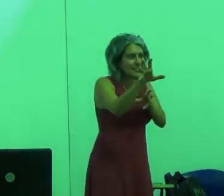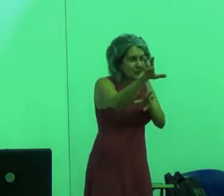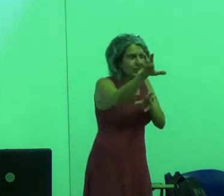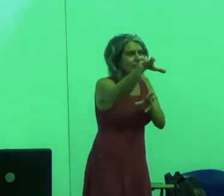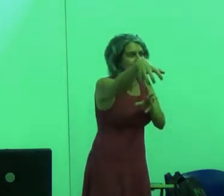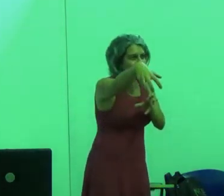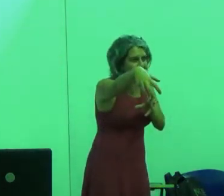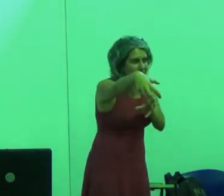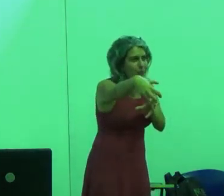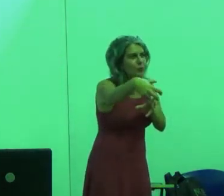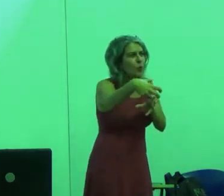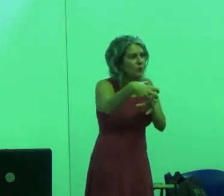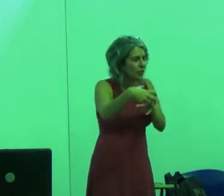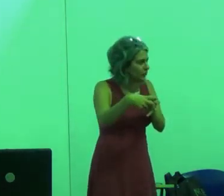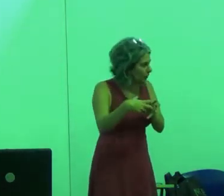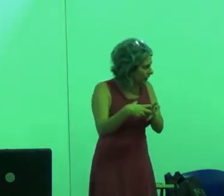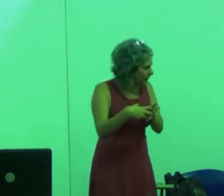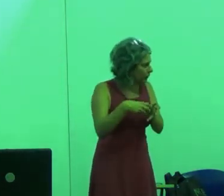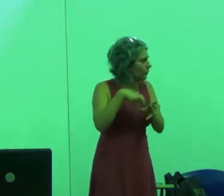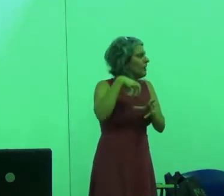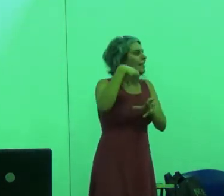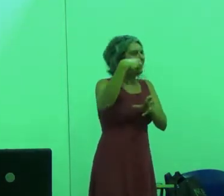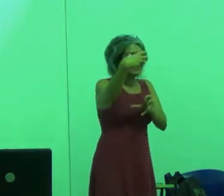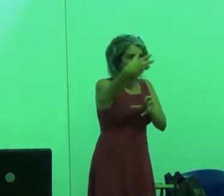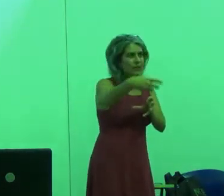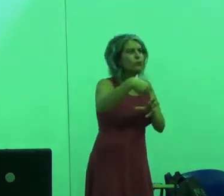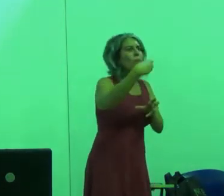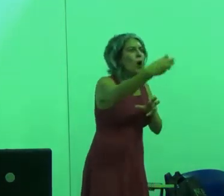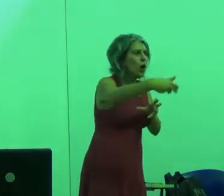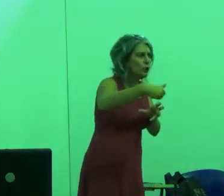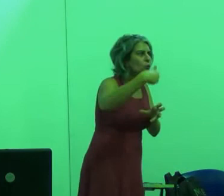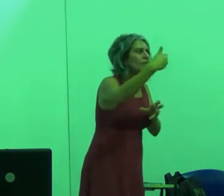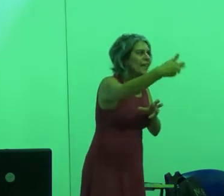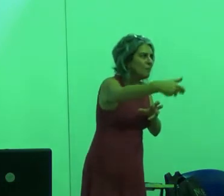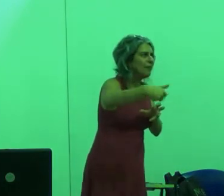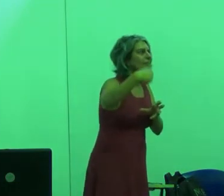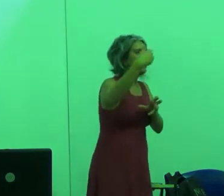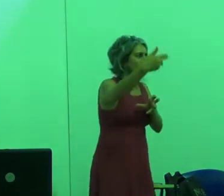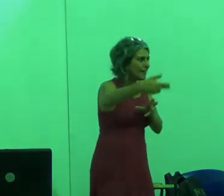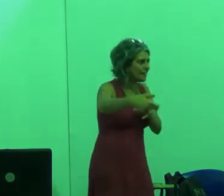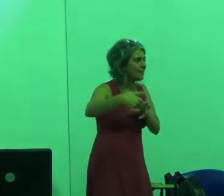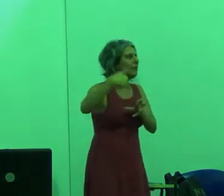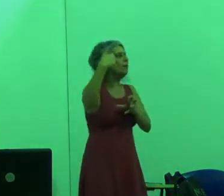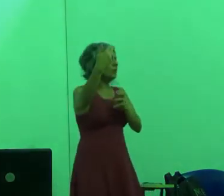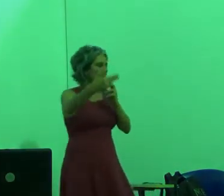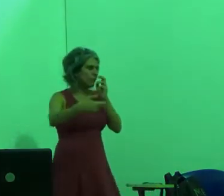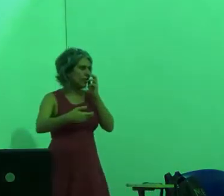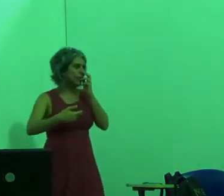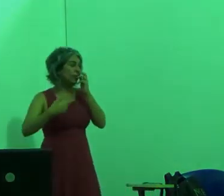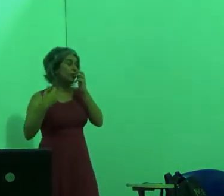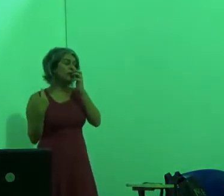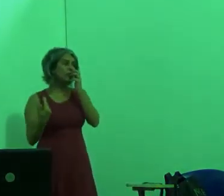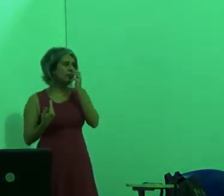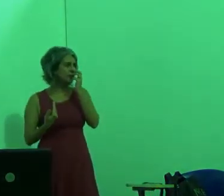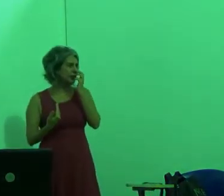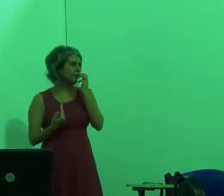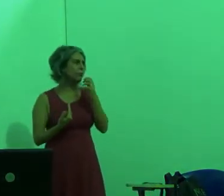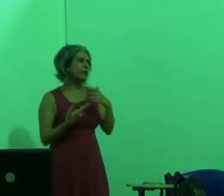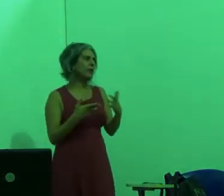história da tradição do objeto livro, da tradição do modo de materialização que consagra o livro. E eu estou falando em livro porque